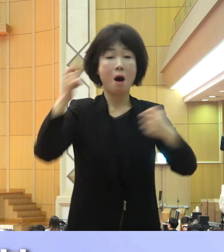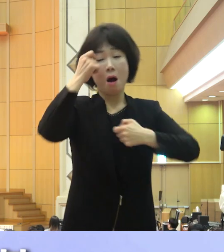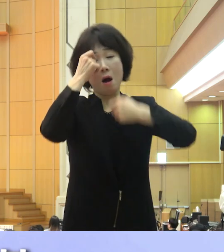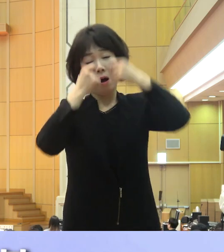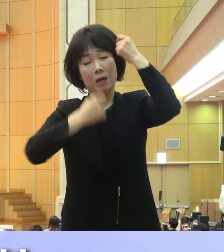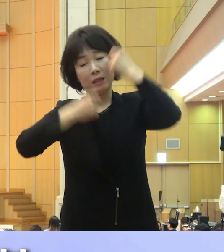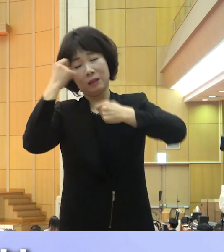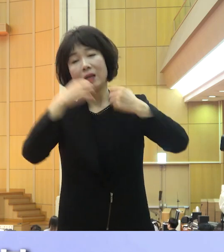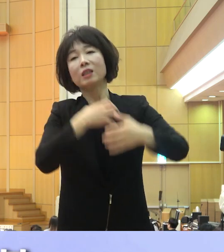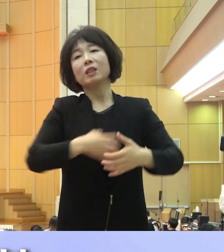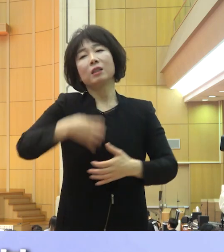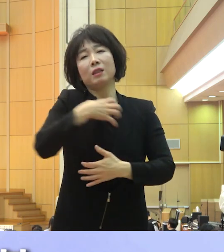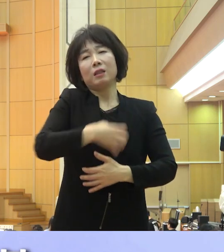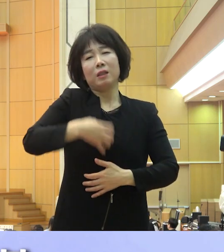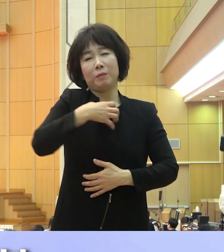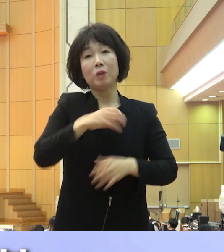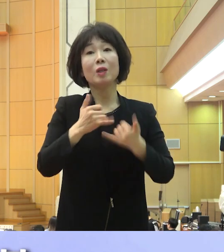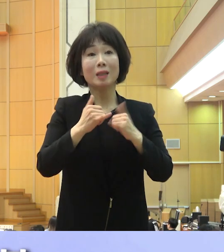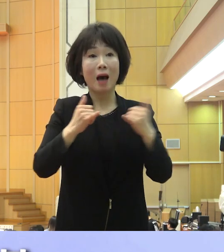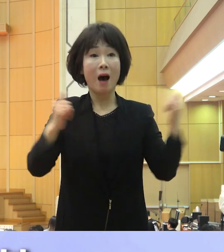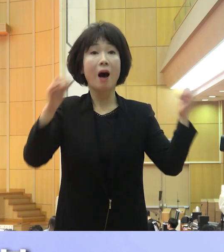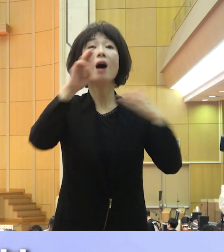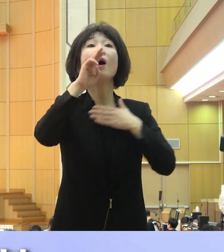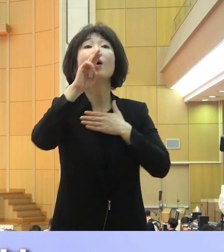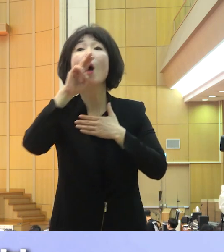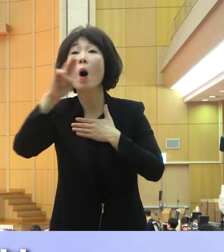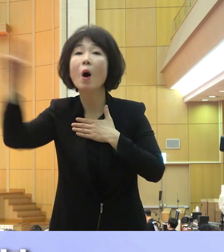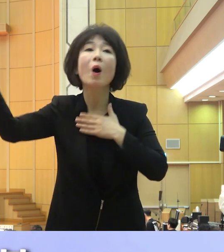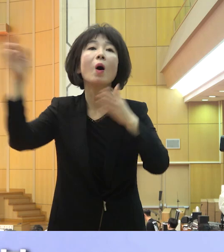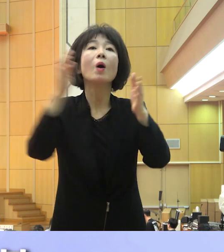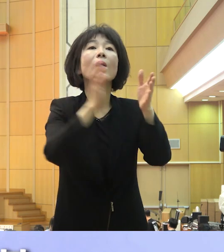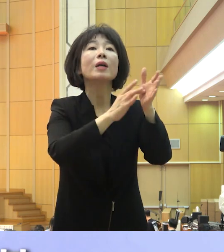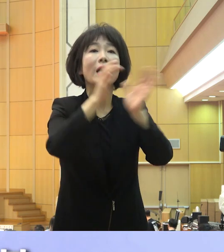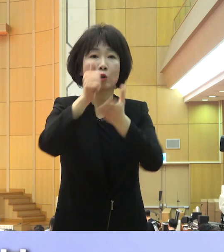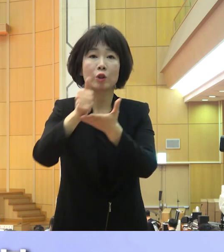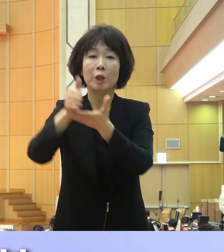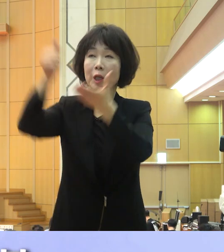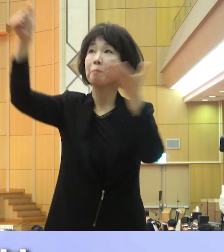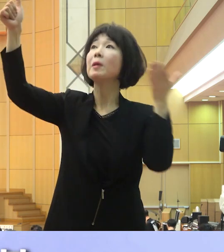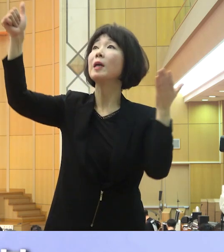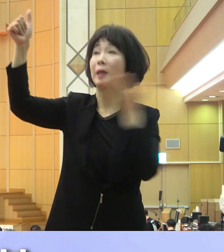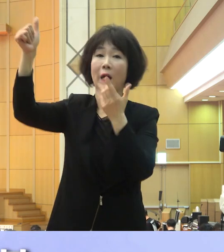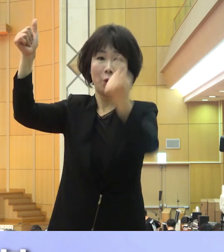곤고한 자 슬픈 자여